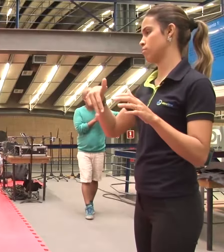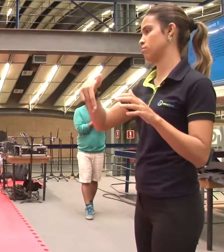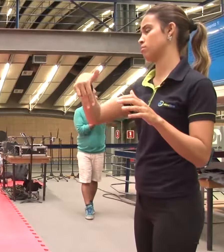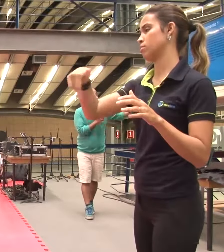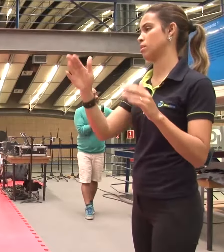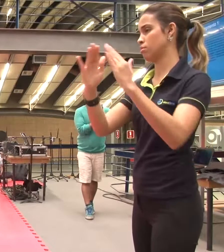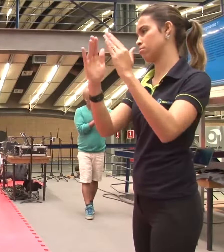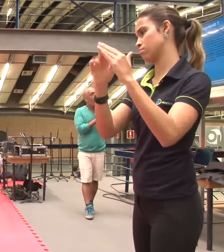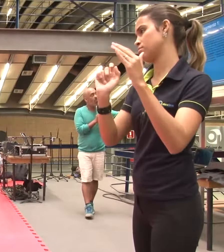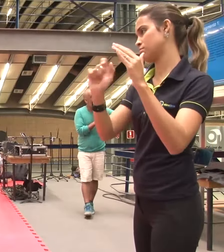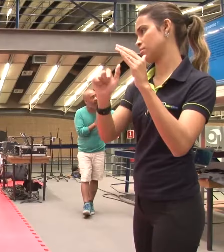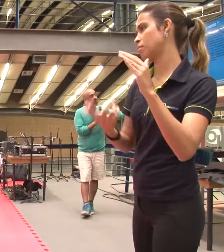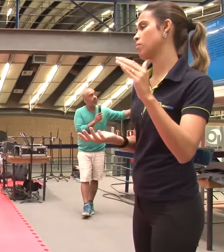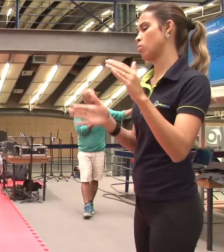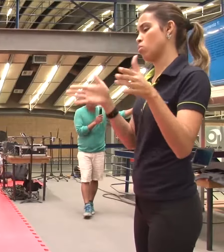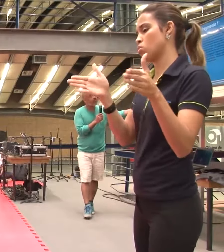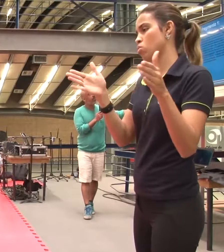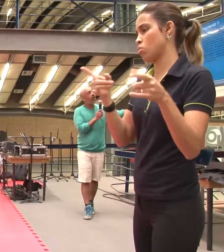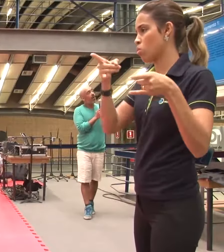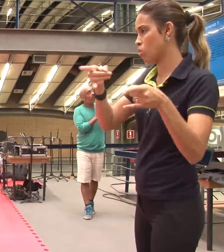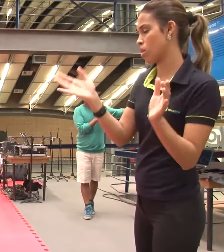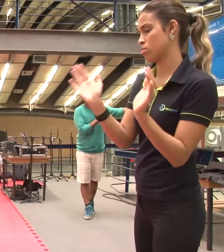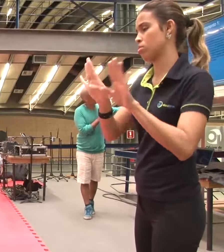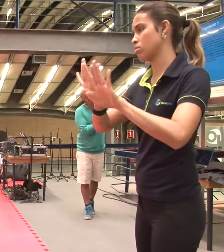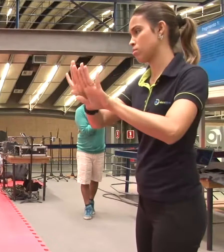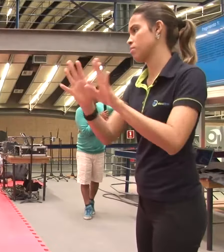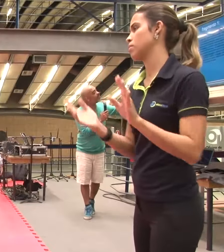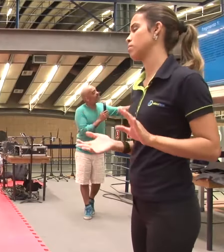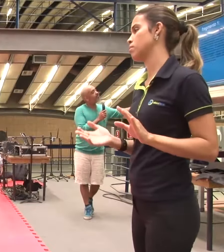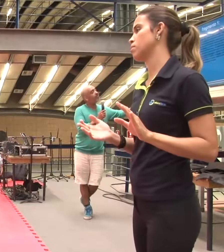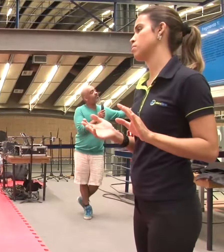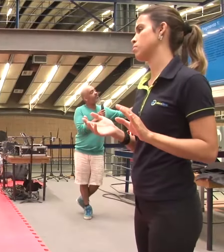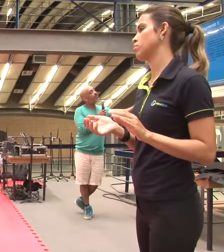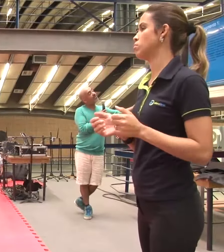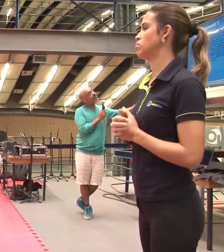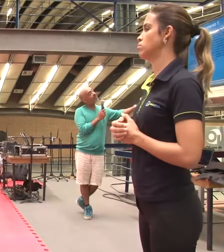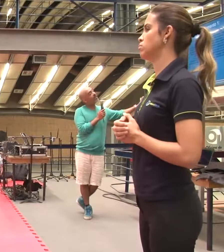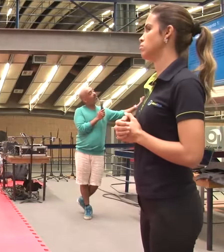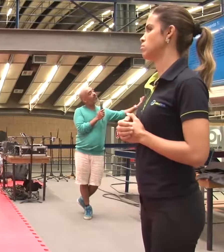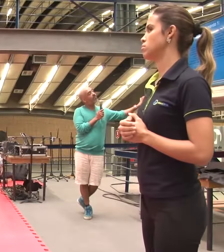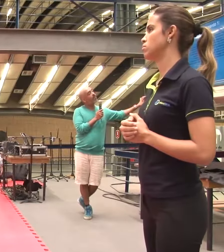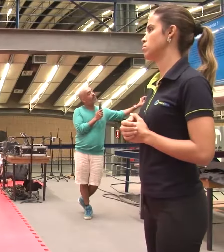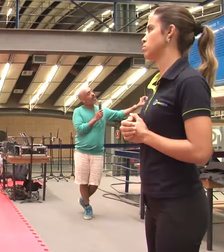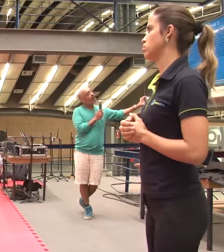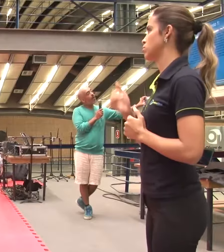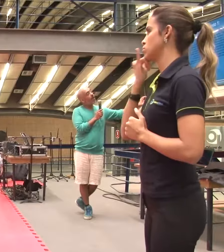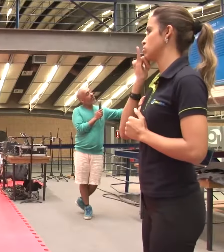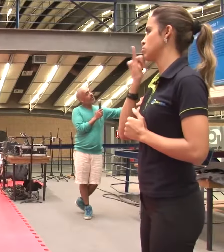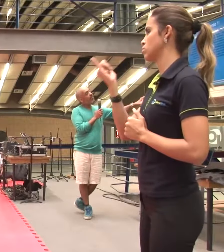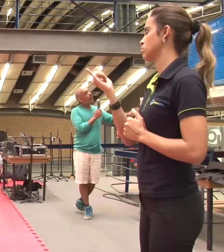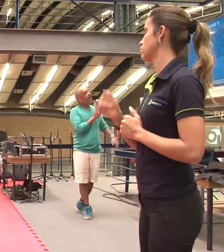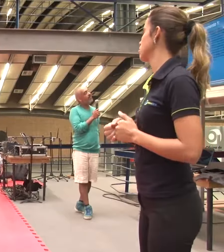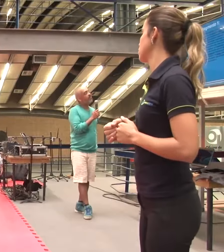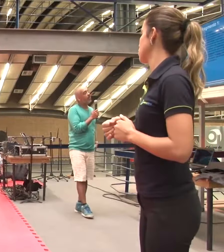das casinhas, ou um quarto, um canto, onde coubesse... Eu repeti o erro, desculpem.